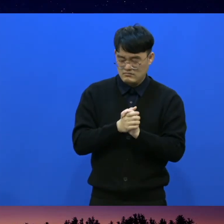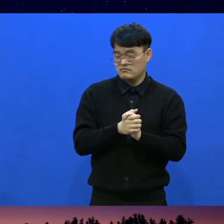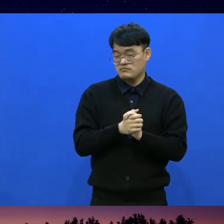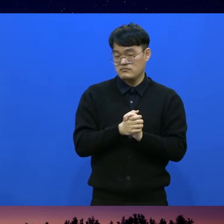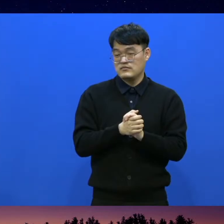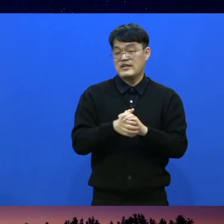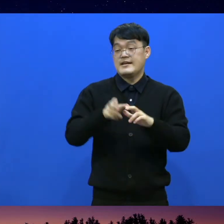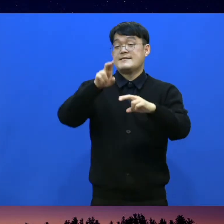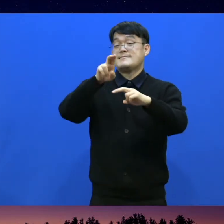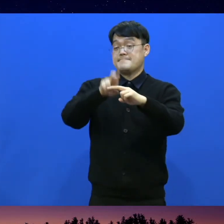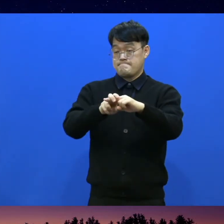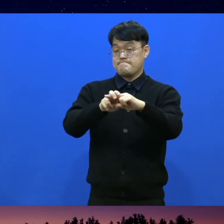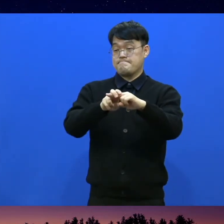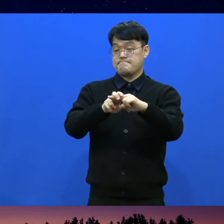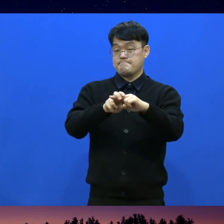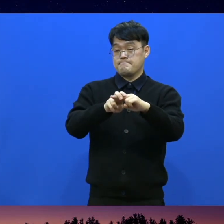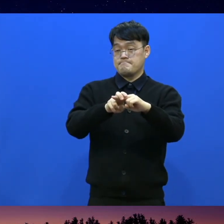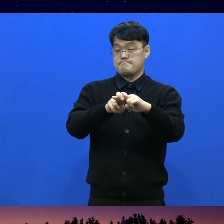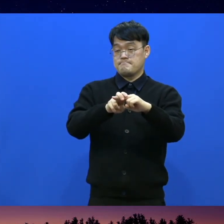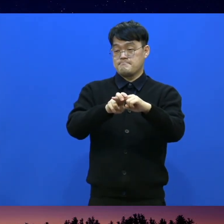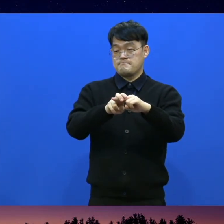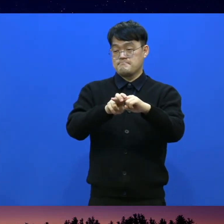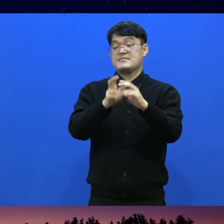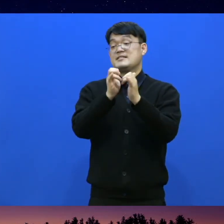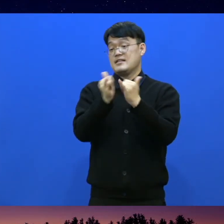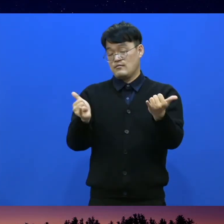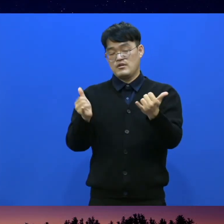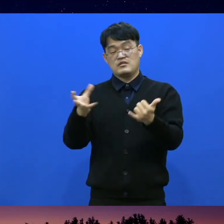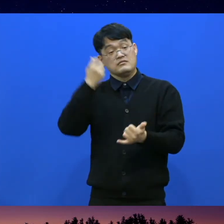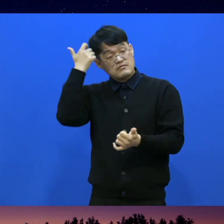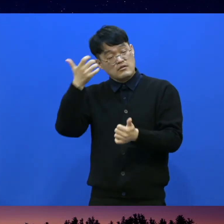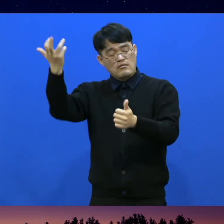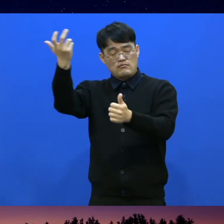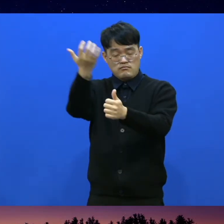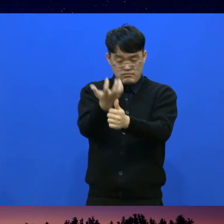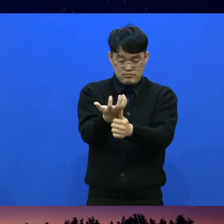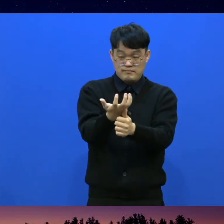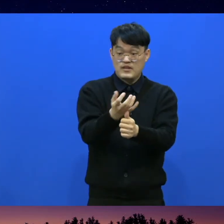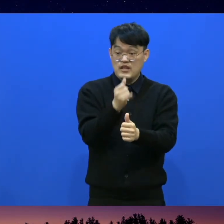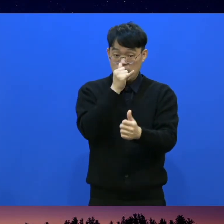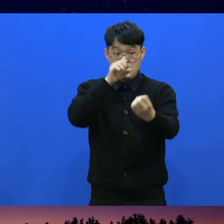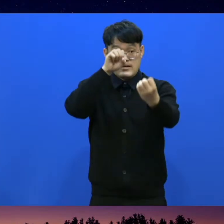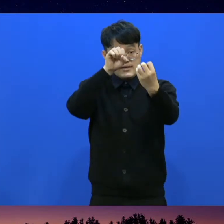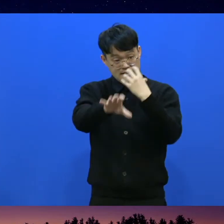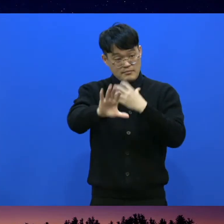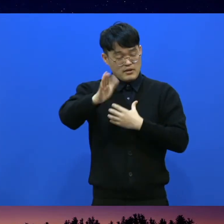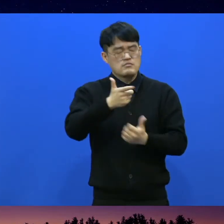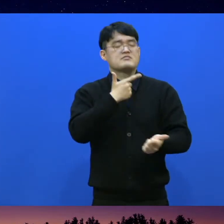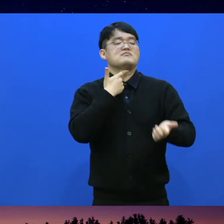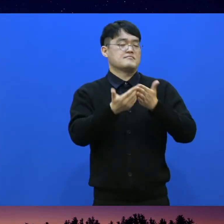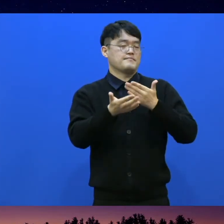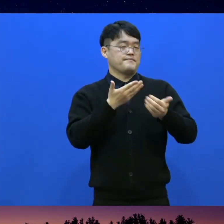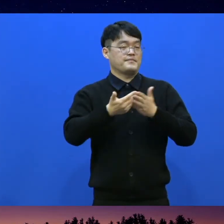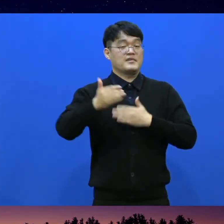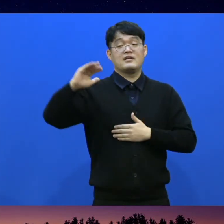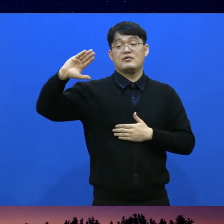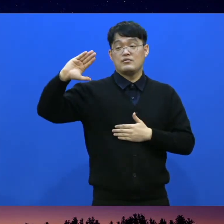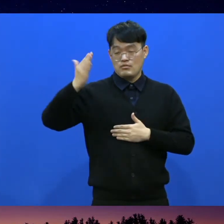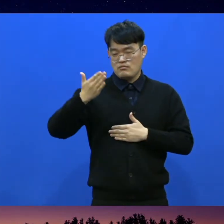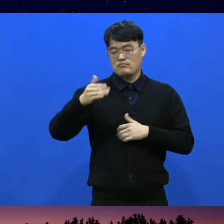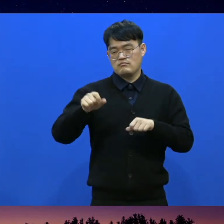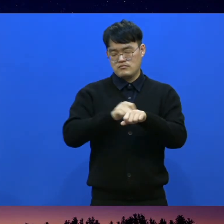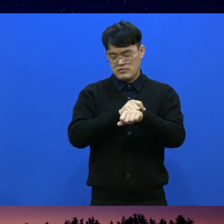앉아 있는 사람, 그 자리를 지키는 사람에게 성령이 역사하시고 응답이 일어나고 체험이 일어나고 별일이 다